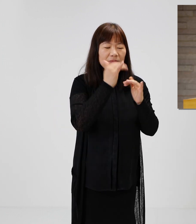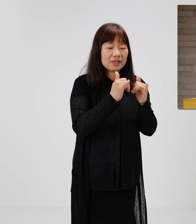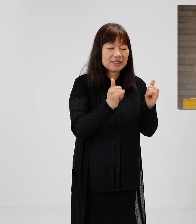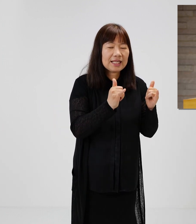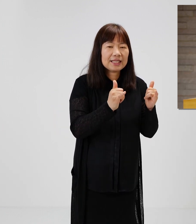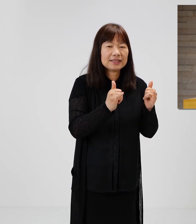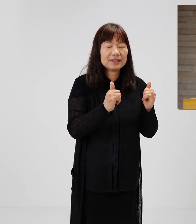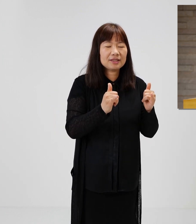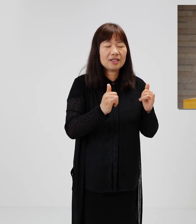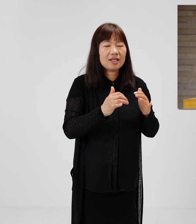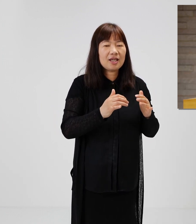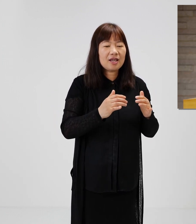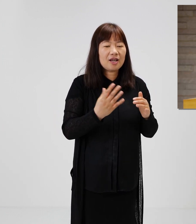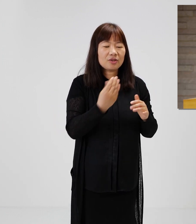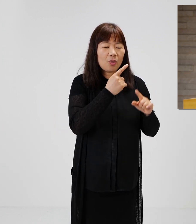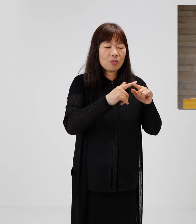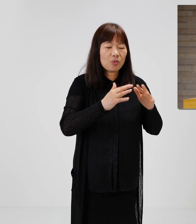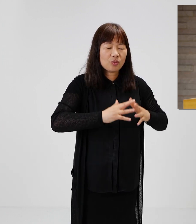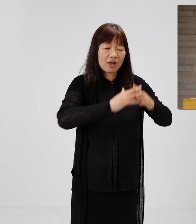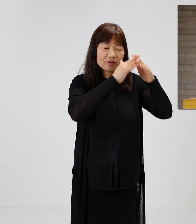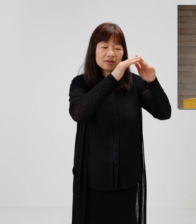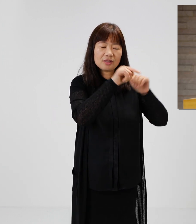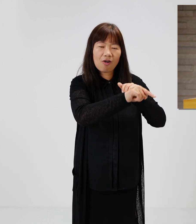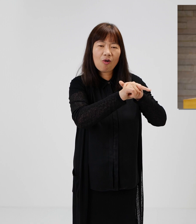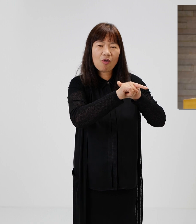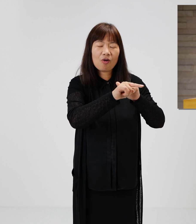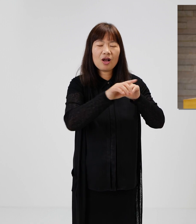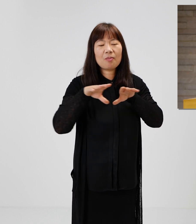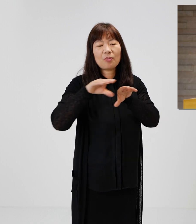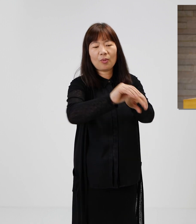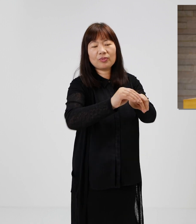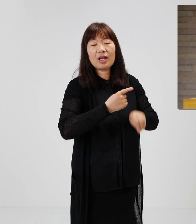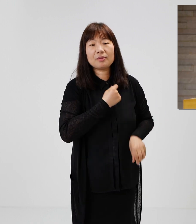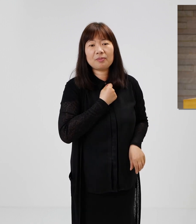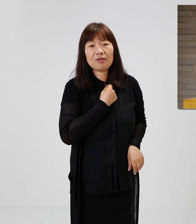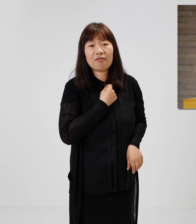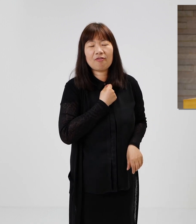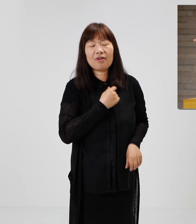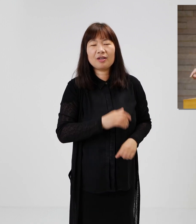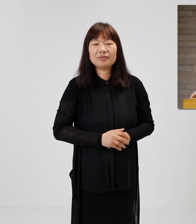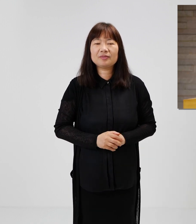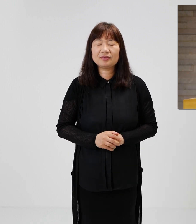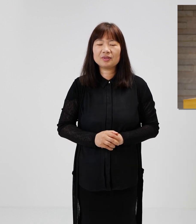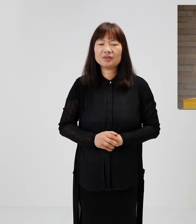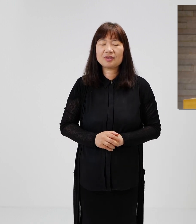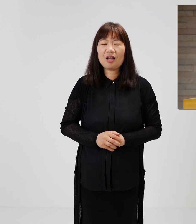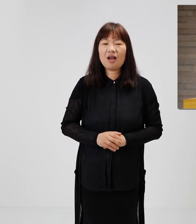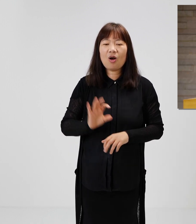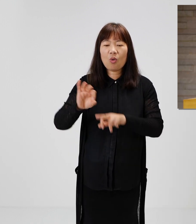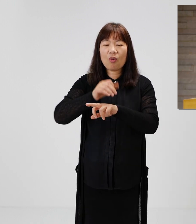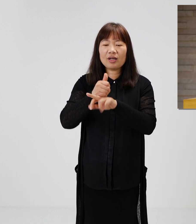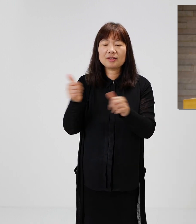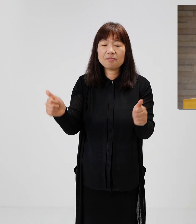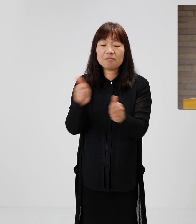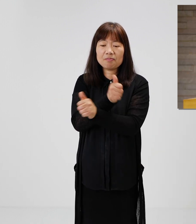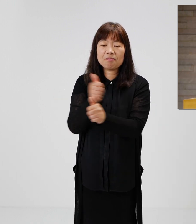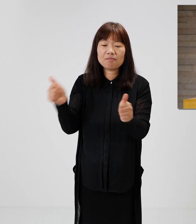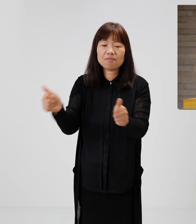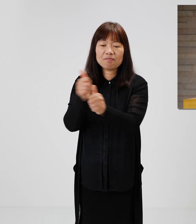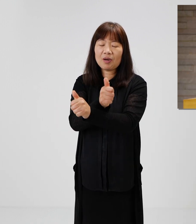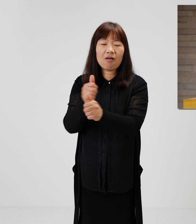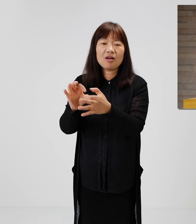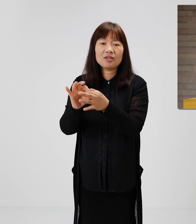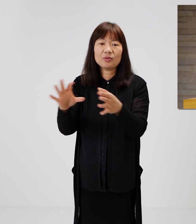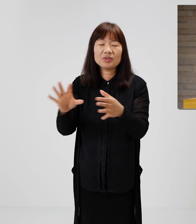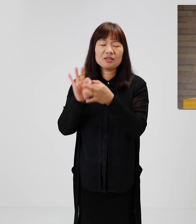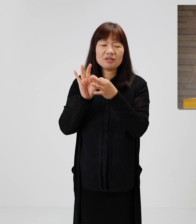백성들의 역사를 중단시키려고 했어요. 무섭고 정권이 바뀌어 나가는데도 이